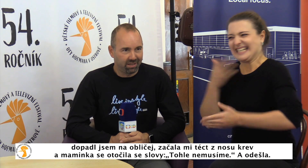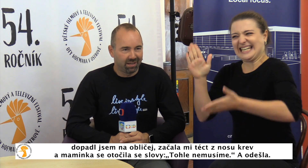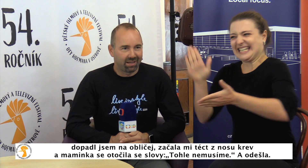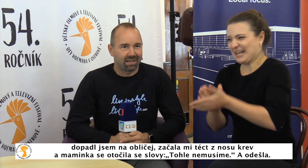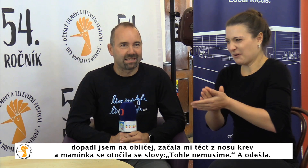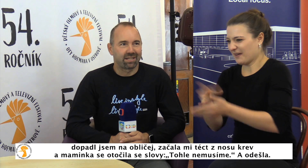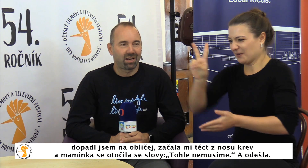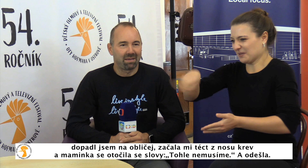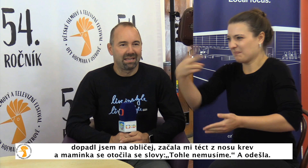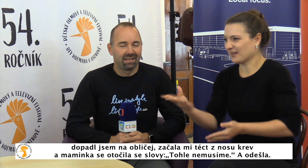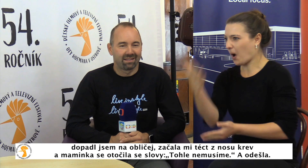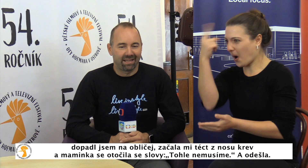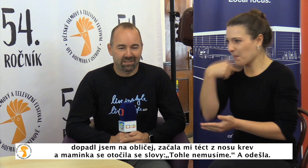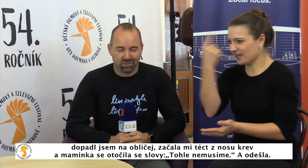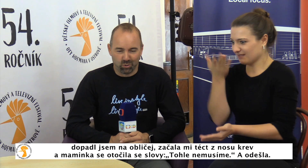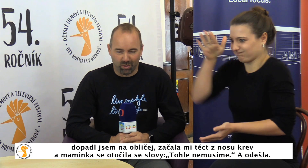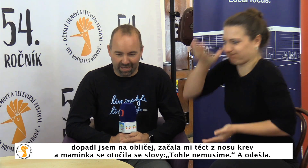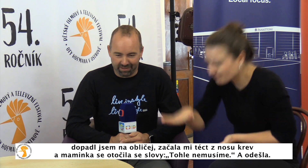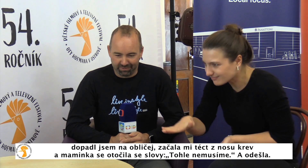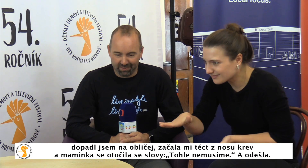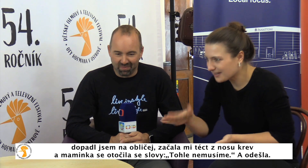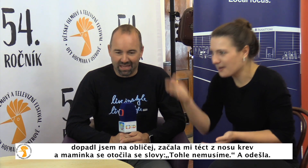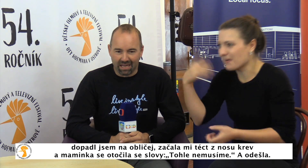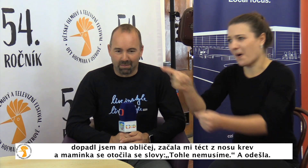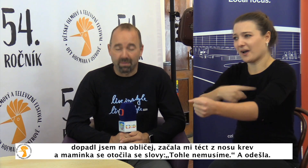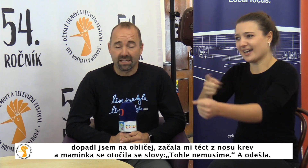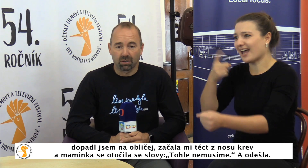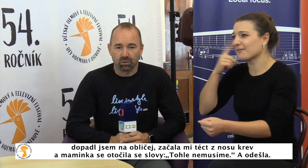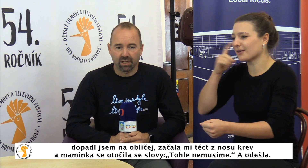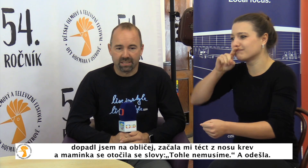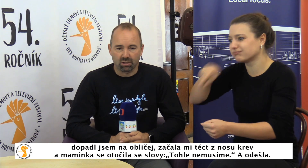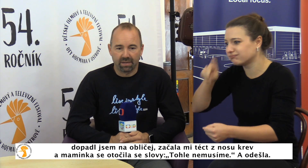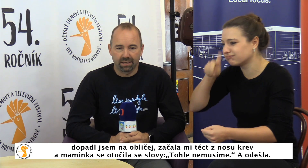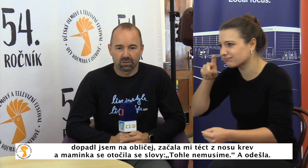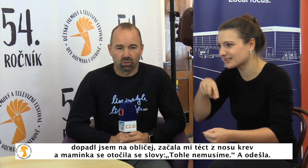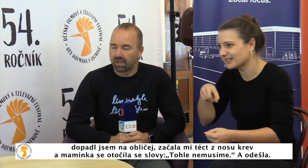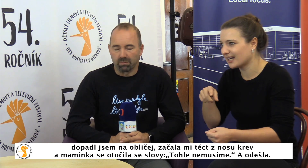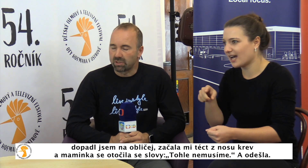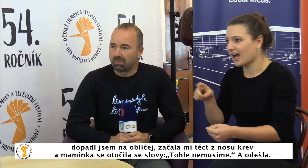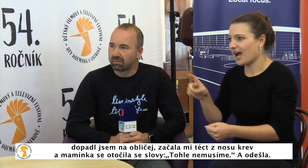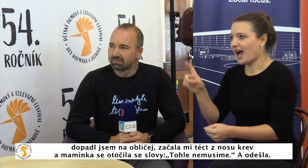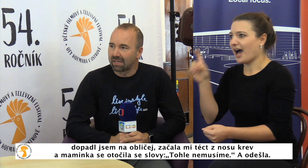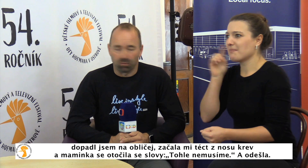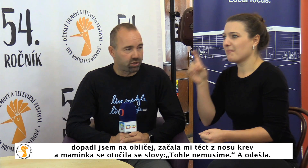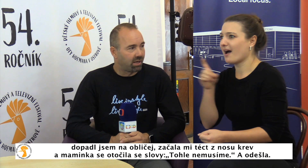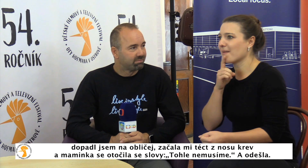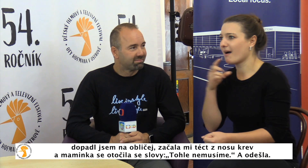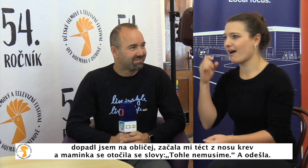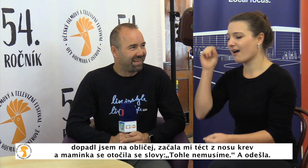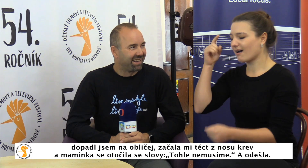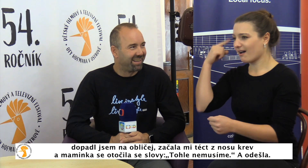obličej, začala mi téct z nosu krev a maminka se otočila se slovy tohle nemusím a